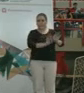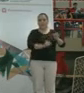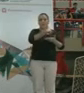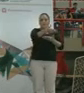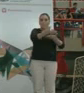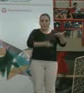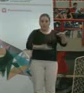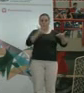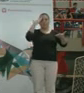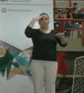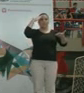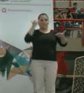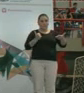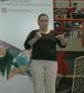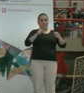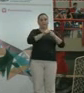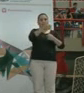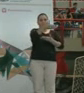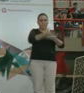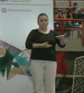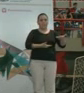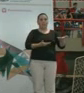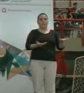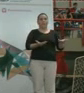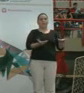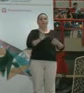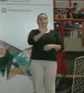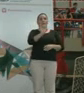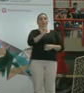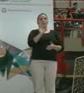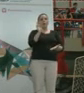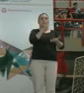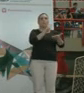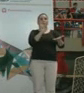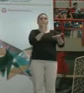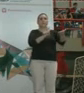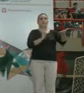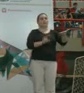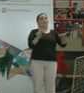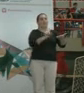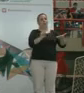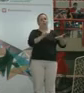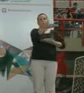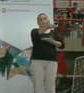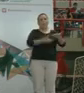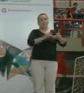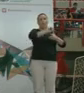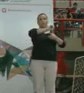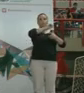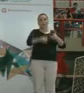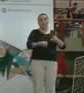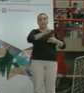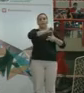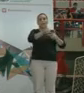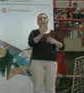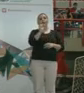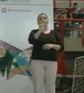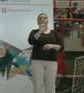prova, saber fazer prova e não simplesmente saber fazer questões. A prova do Enem, ela é uma